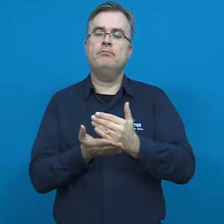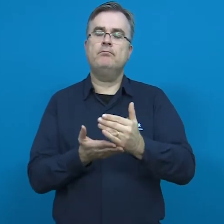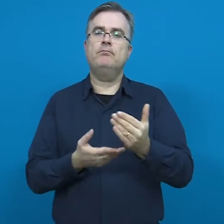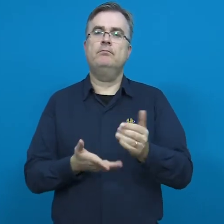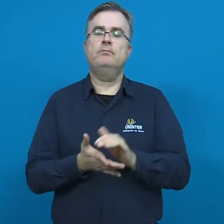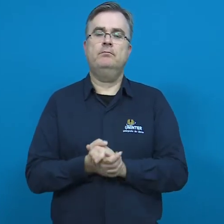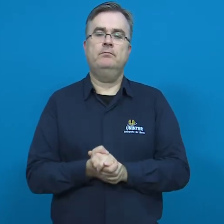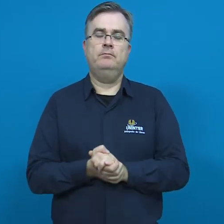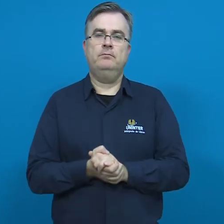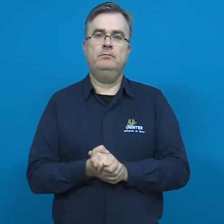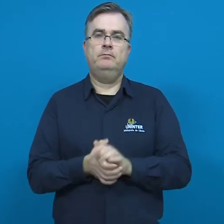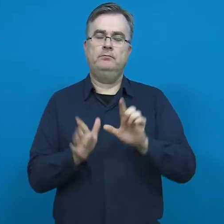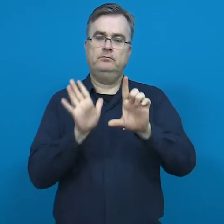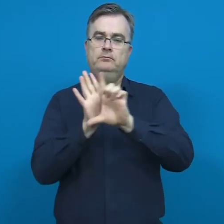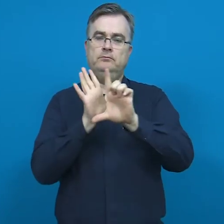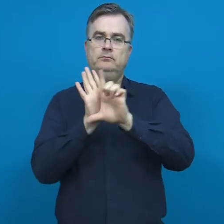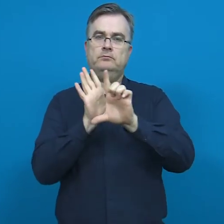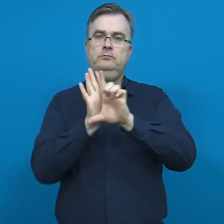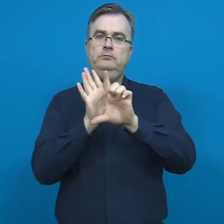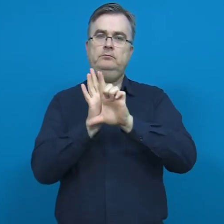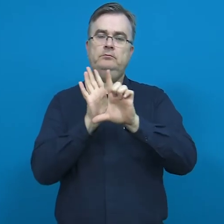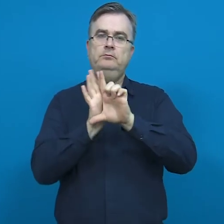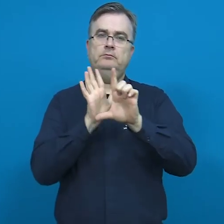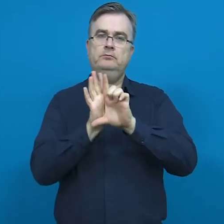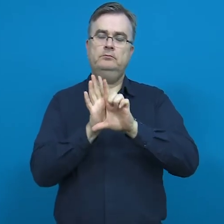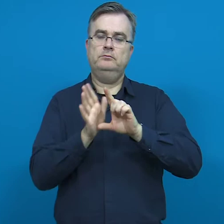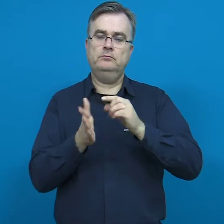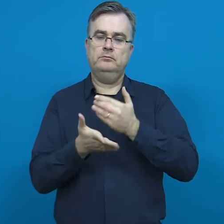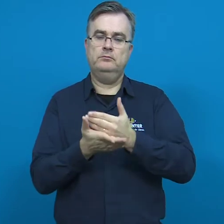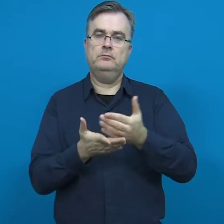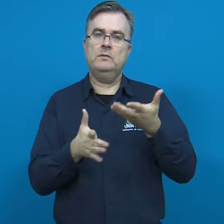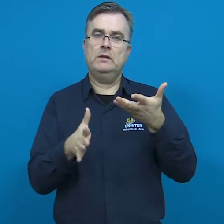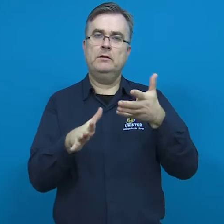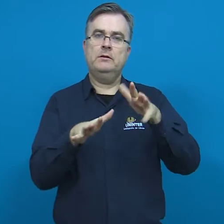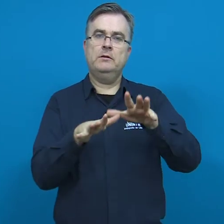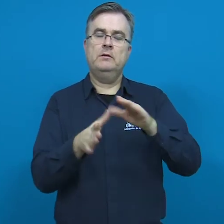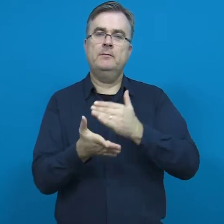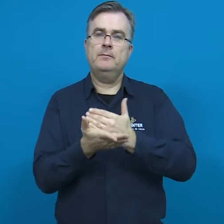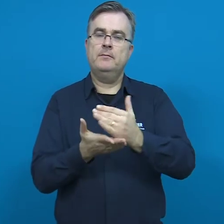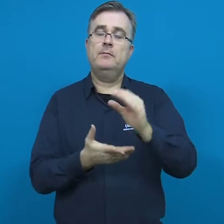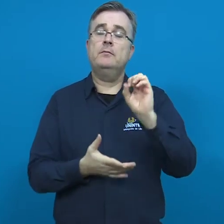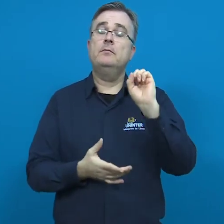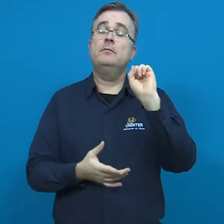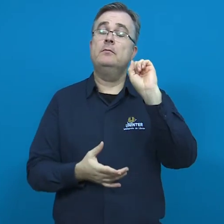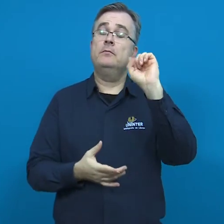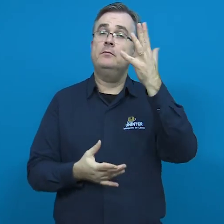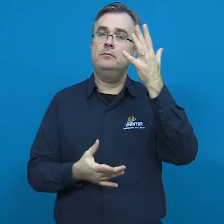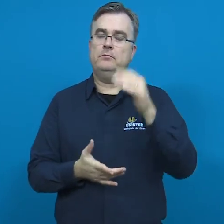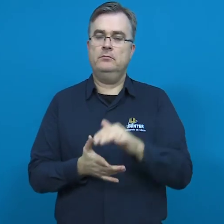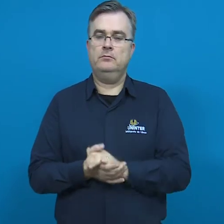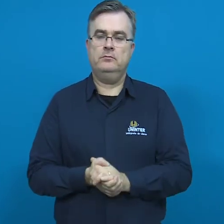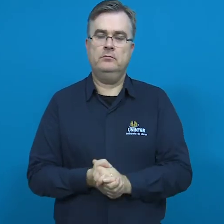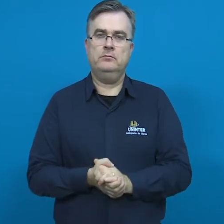partir das leis e das iniciativas de inclusão que começaram a